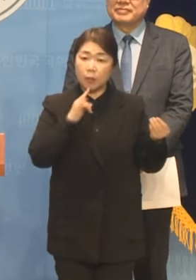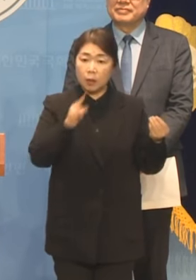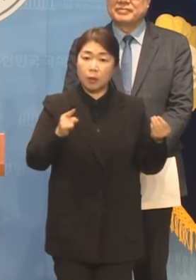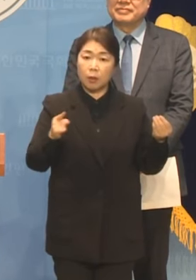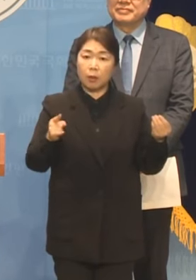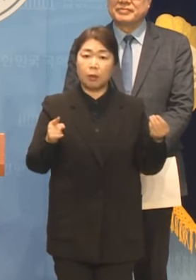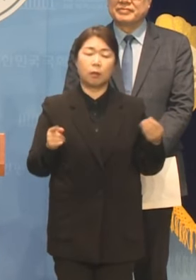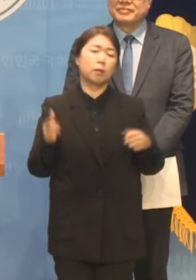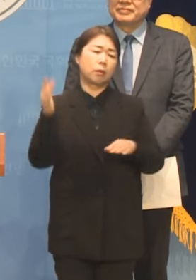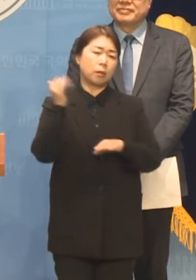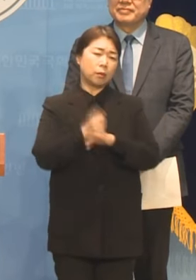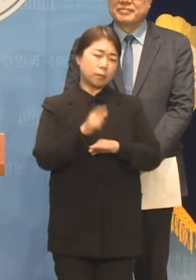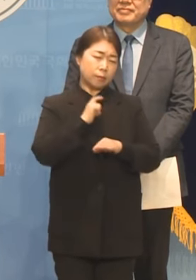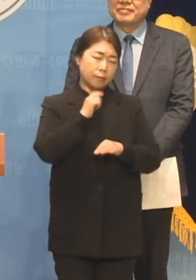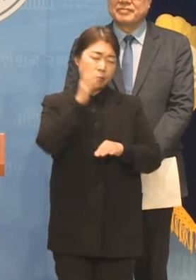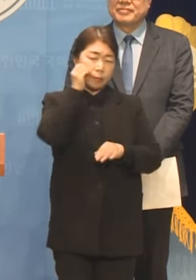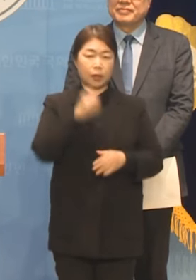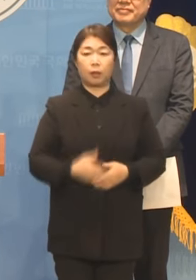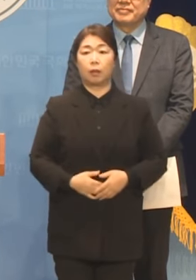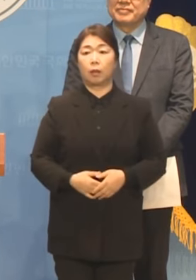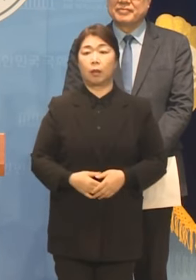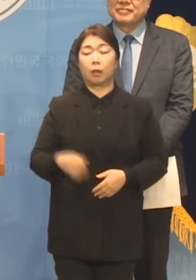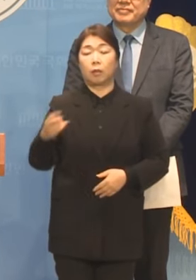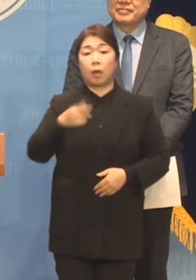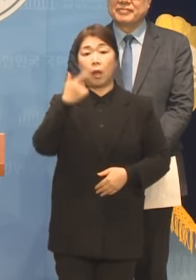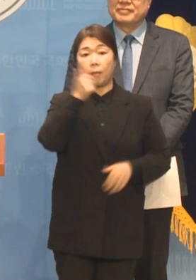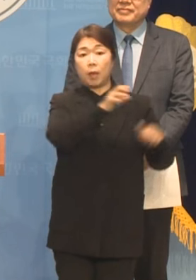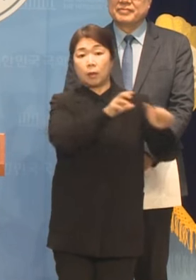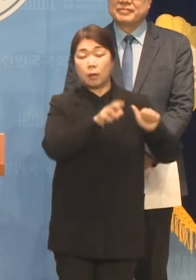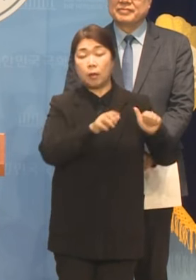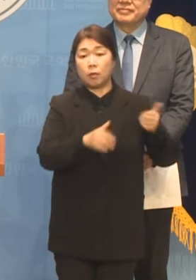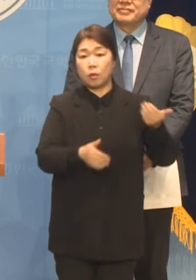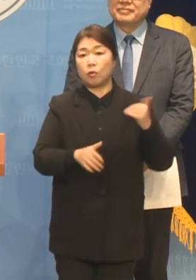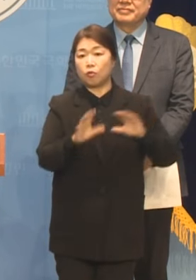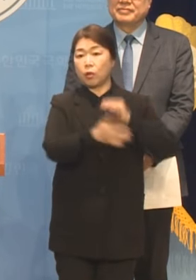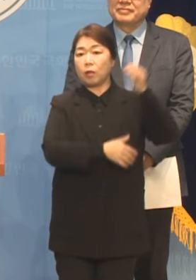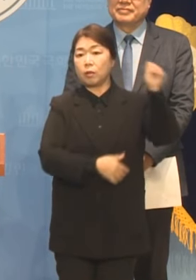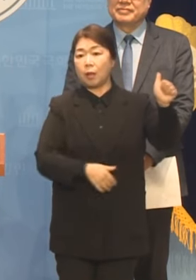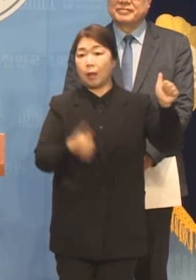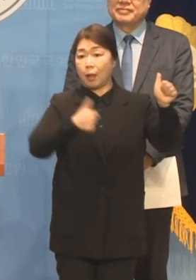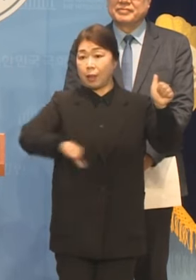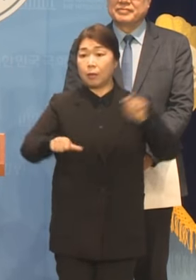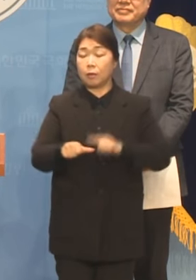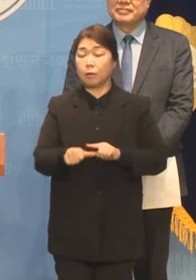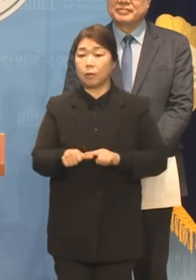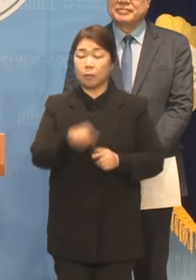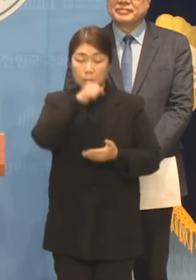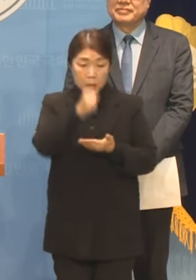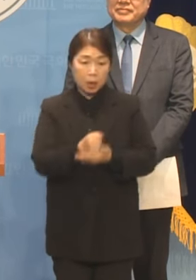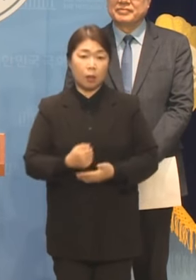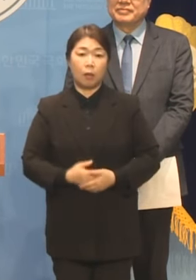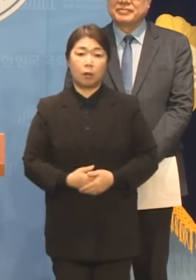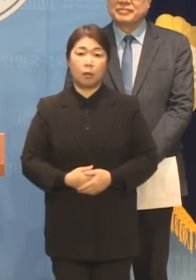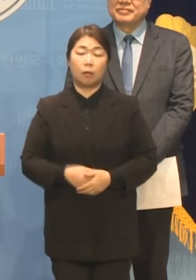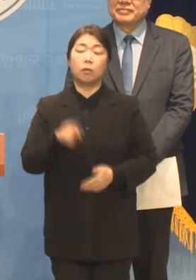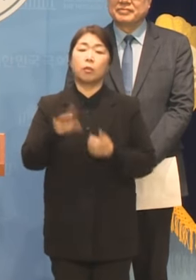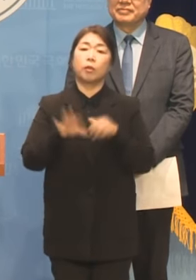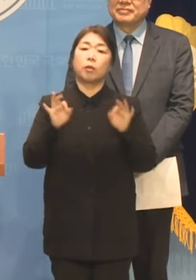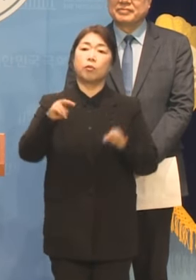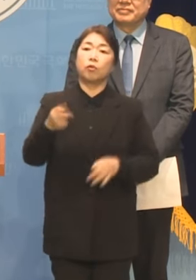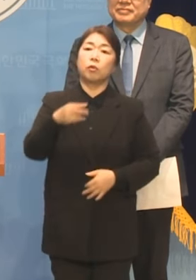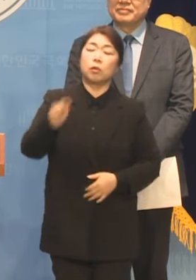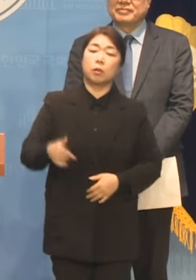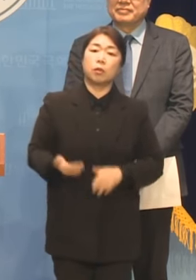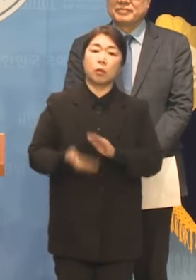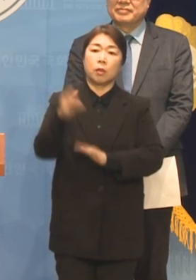주목되는데요 또 아빠 찬스로 전 국회의장의 아들은 적격 그러면 김윤식